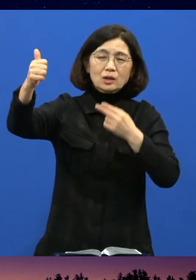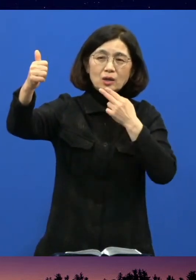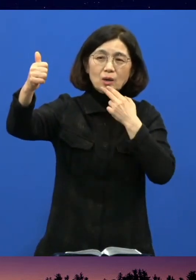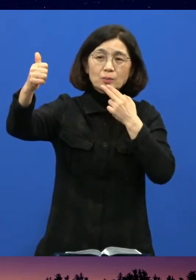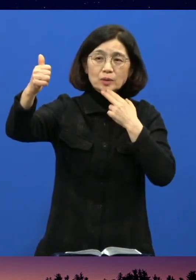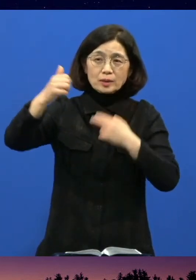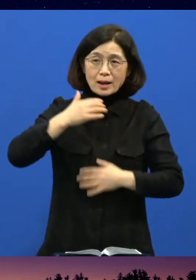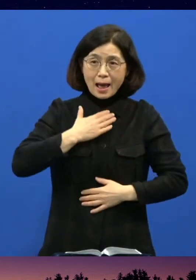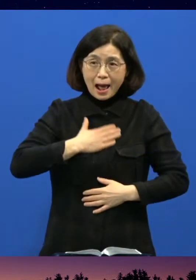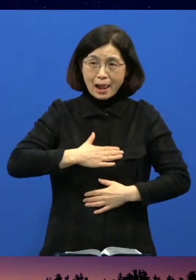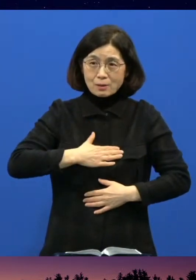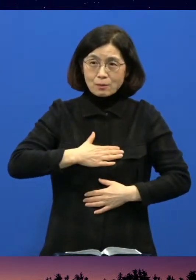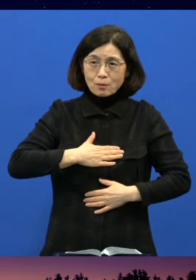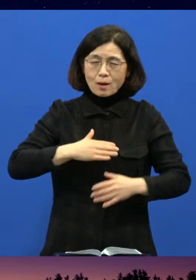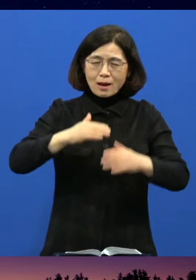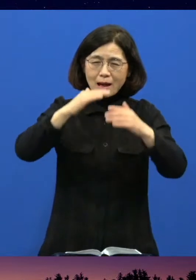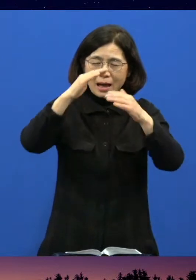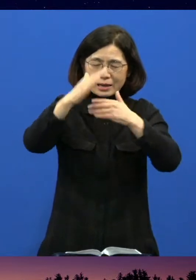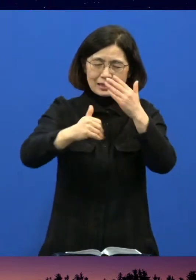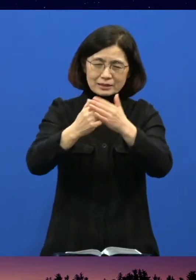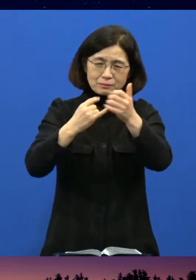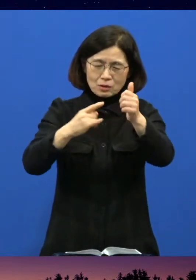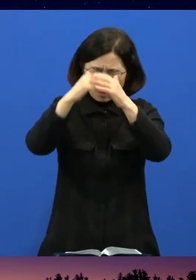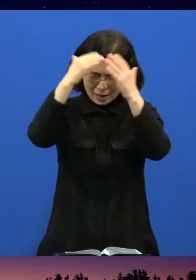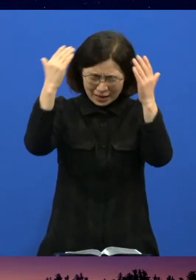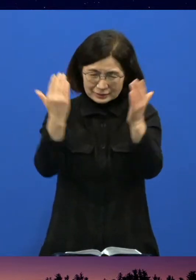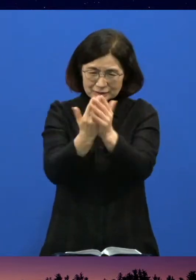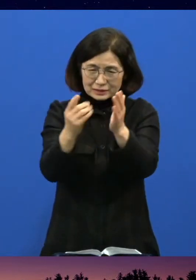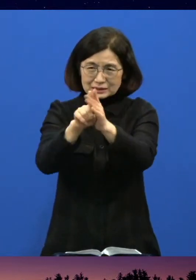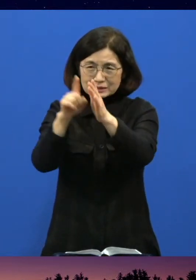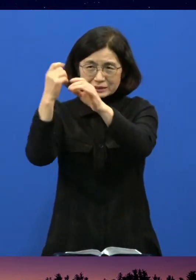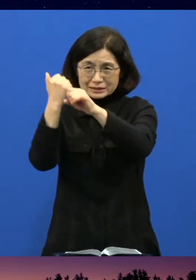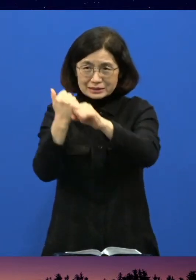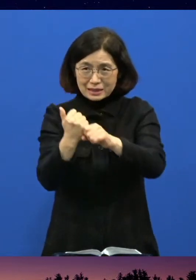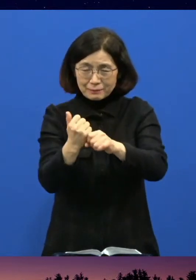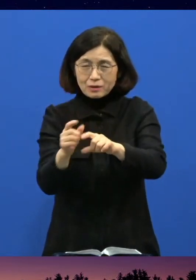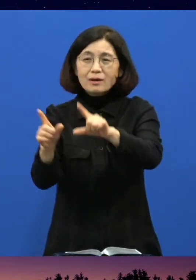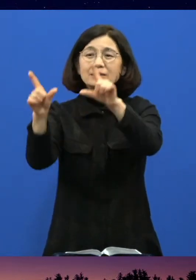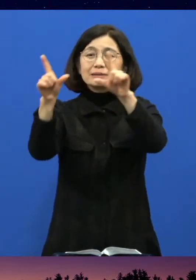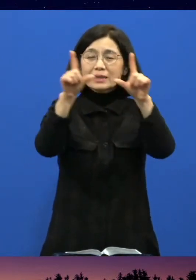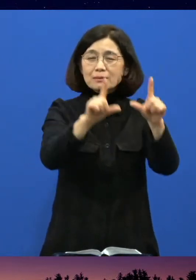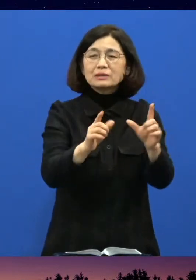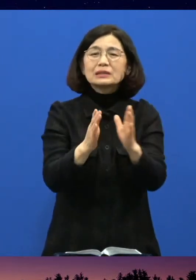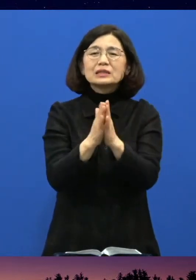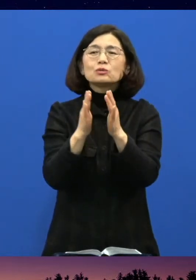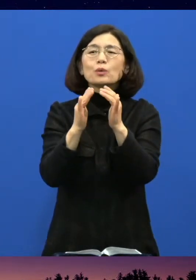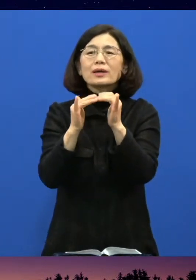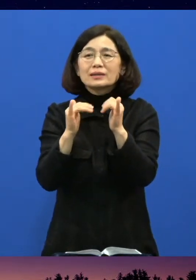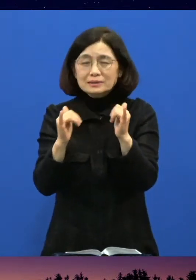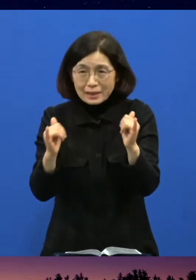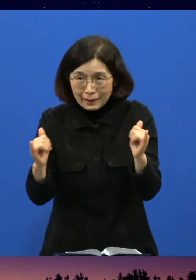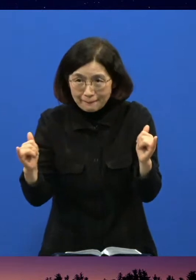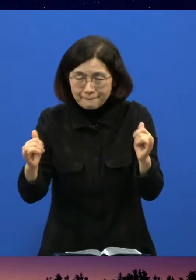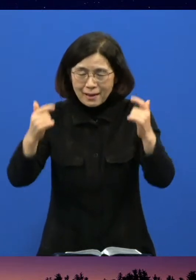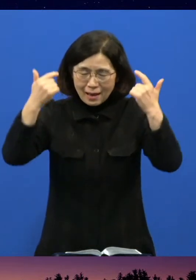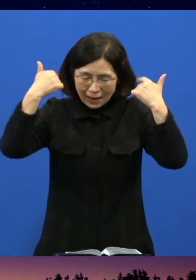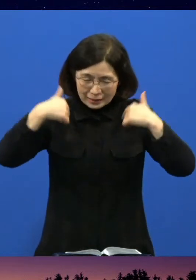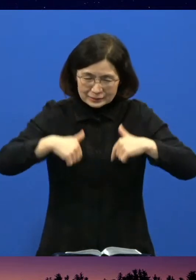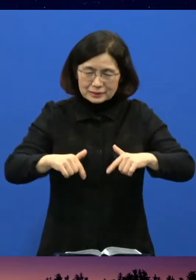하나님께 전적으로 매달리며 살아가는, 그래서 기도의 사람으로 항상